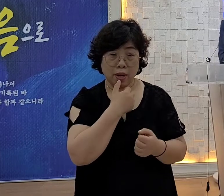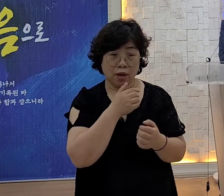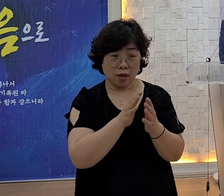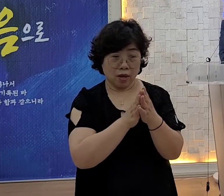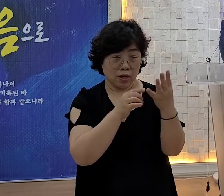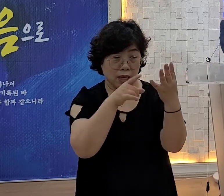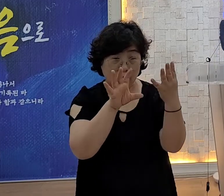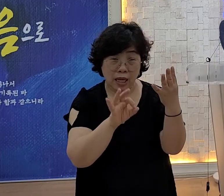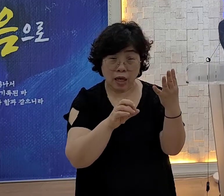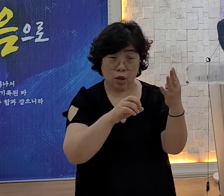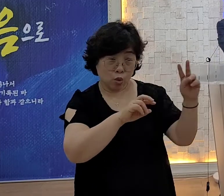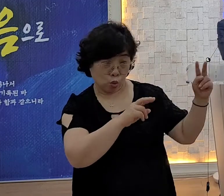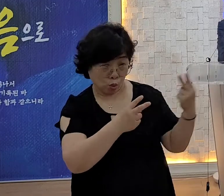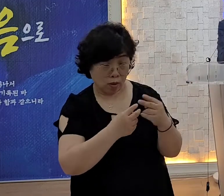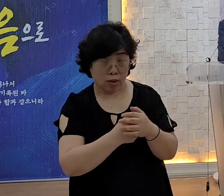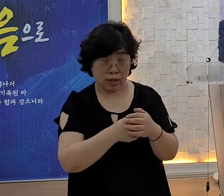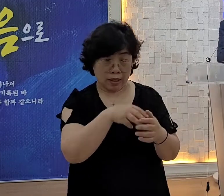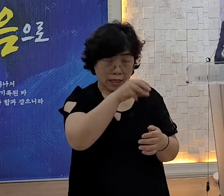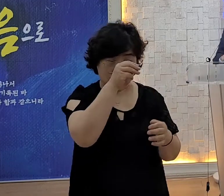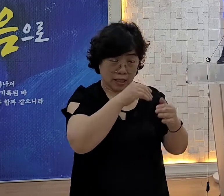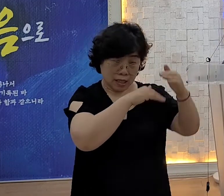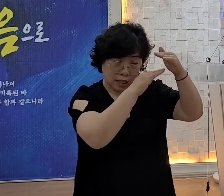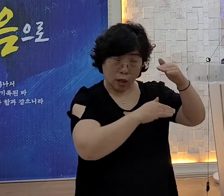3절로 돌아옵니다. 이제 창세기 얘기는 끝났습니다.